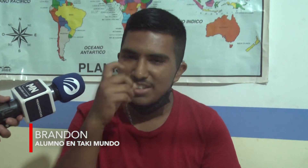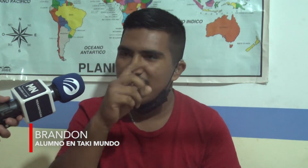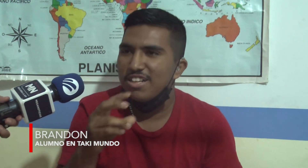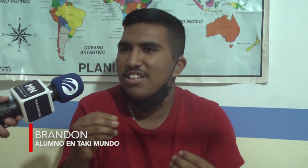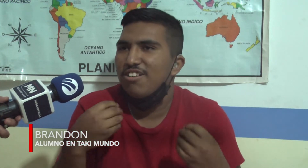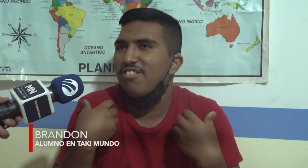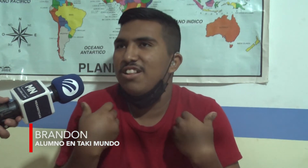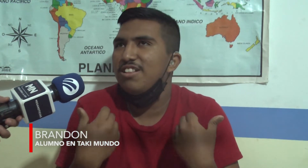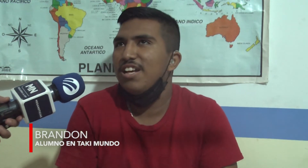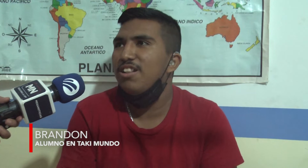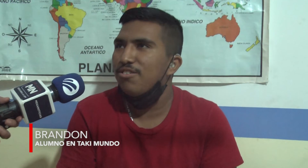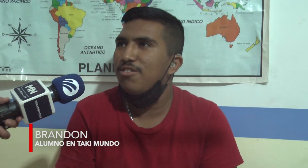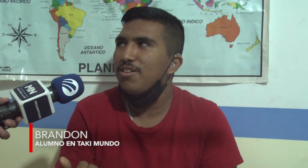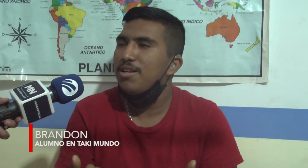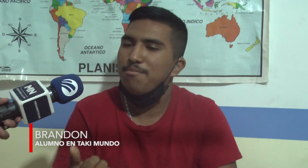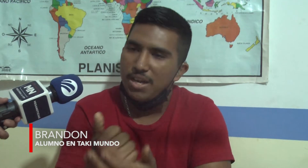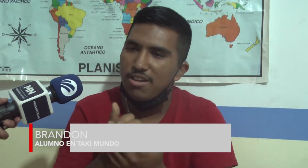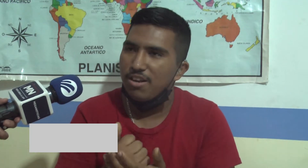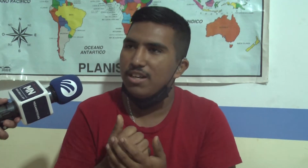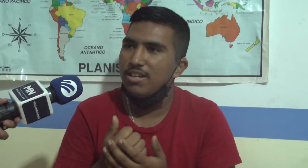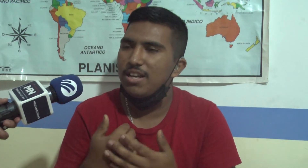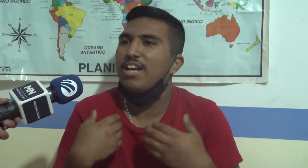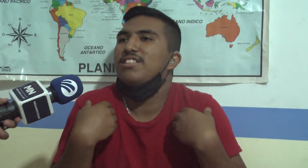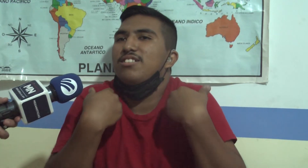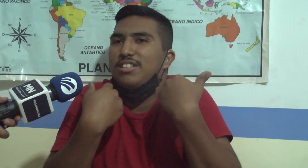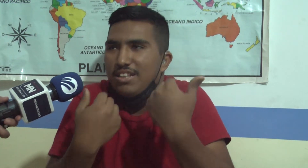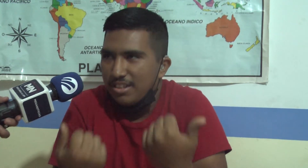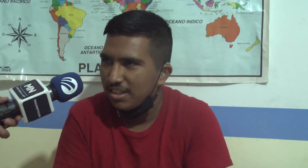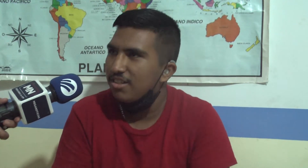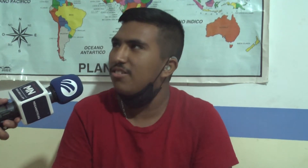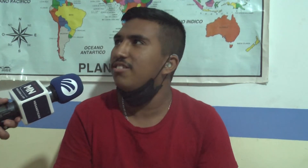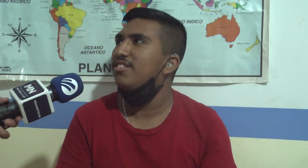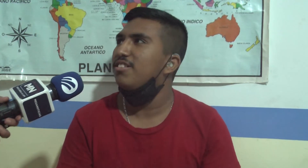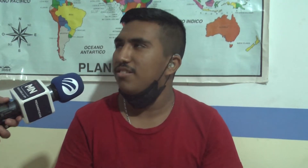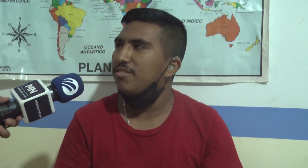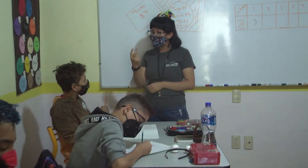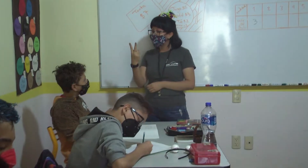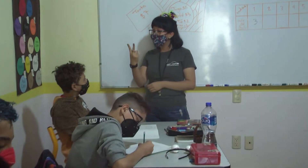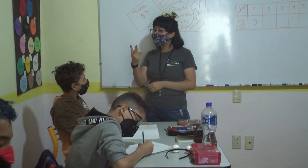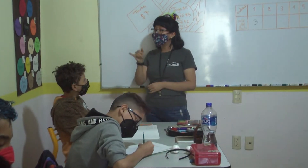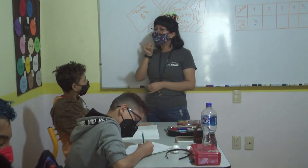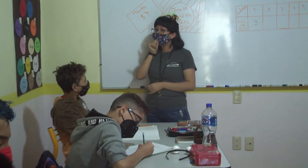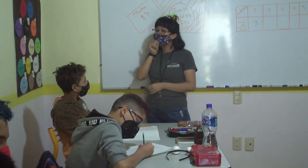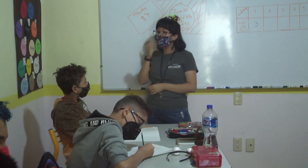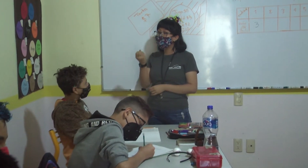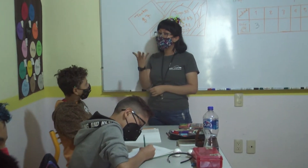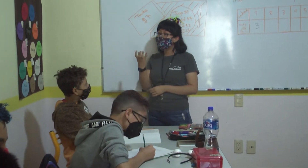Difíciles que no entiendo y me ayudan, las entiendo. ¿Dos cubos